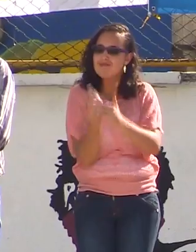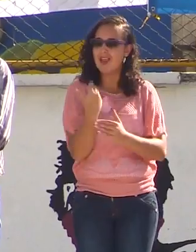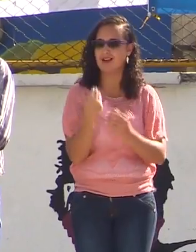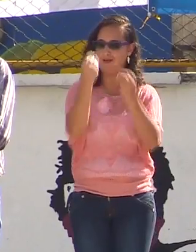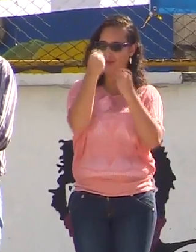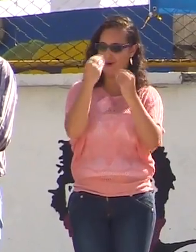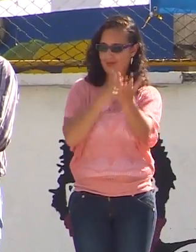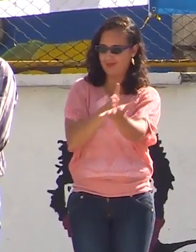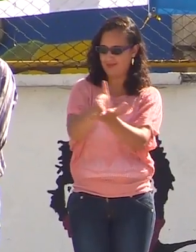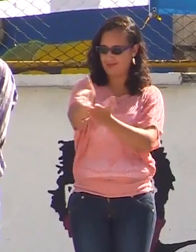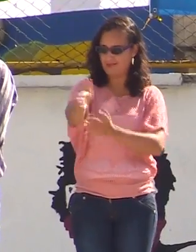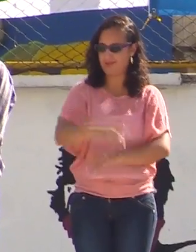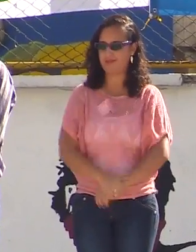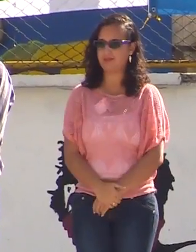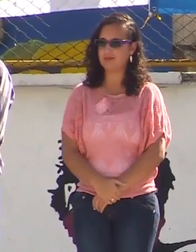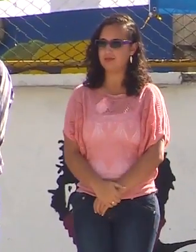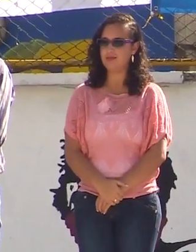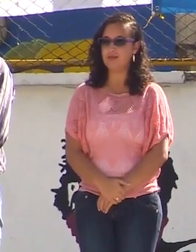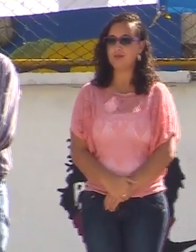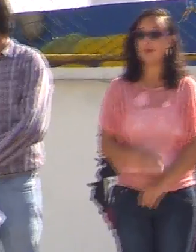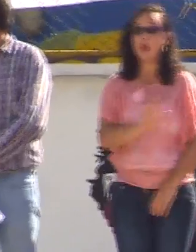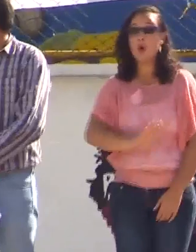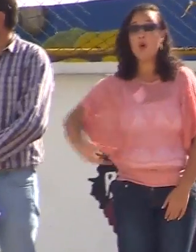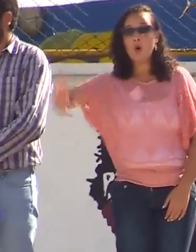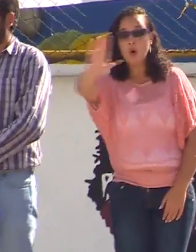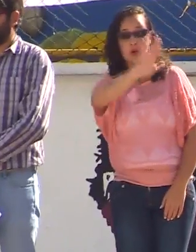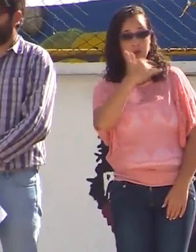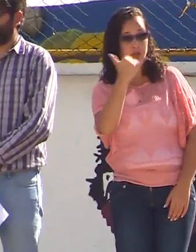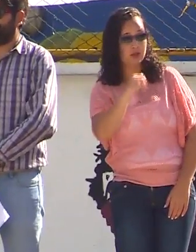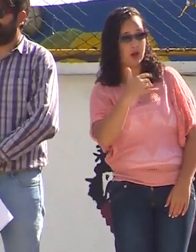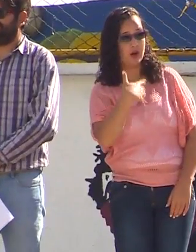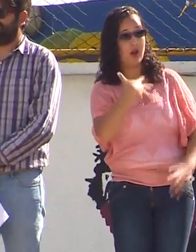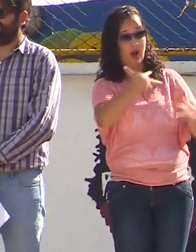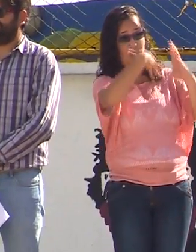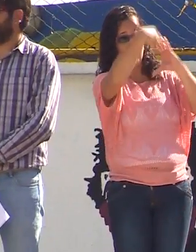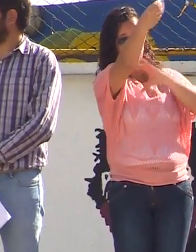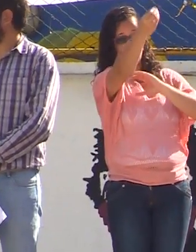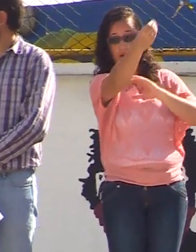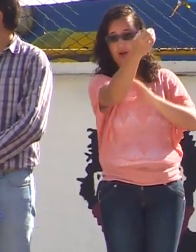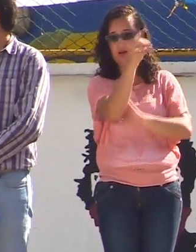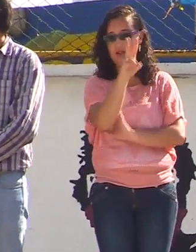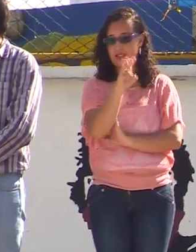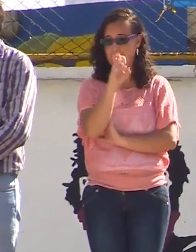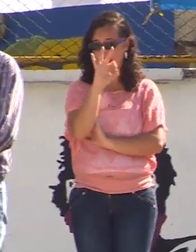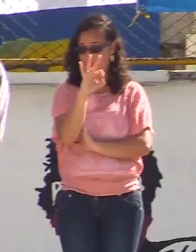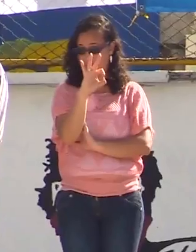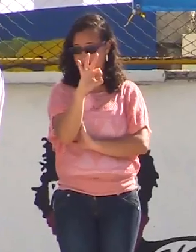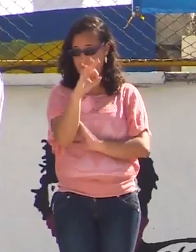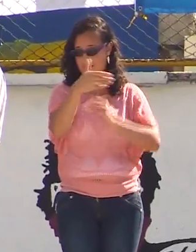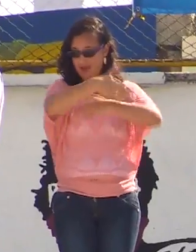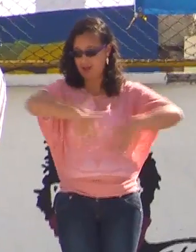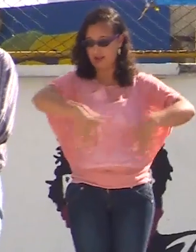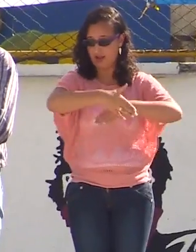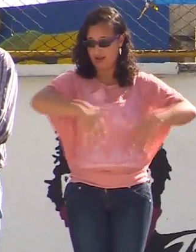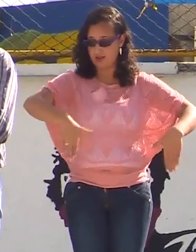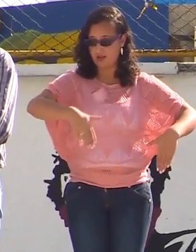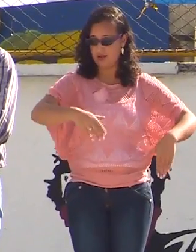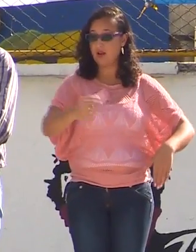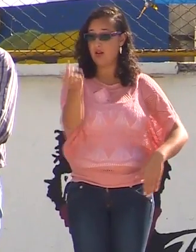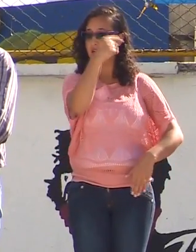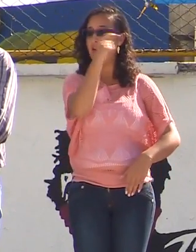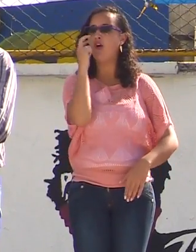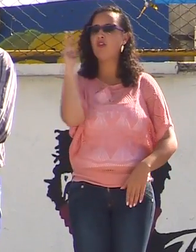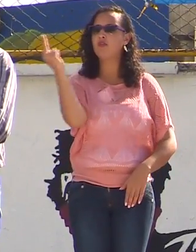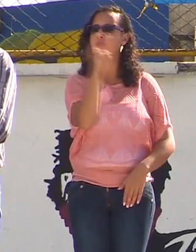Ustedes han visto un tanque en la salida a la 73, pero no supieron lo que